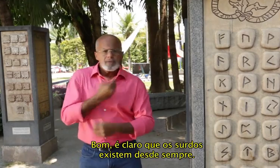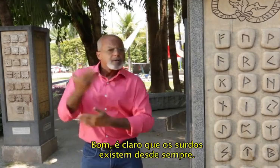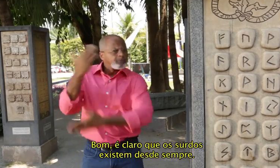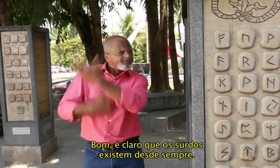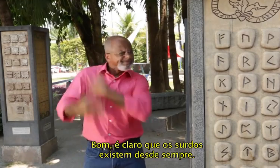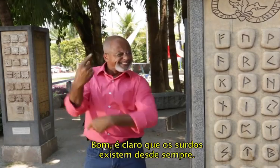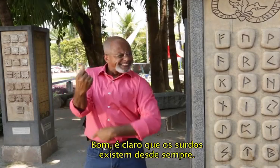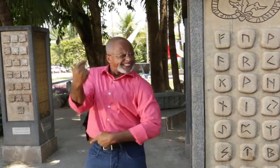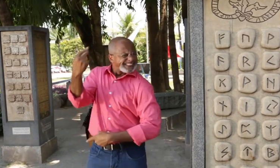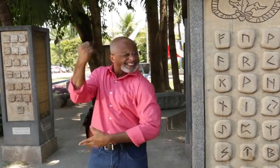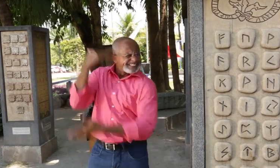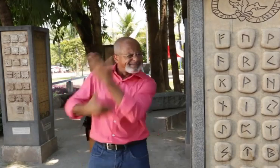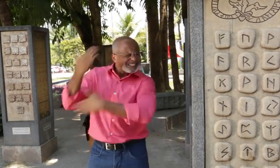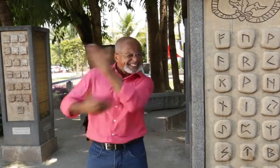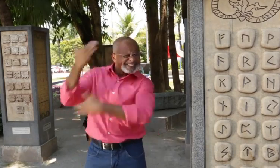desde sempre.